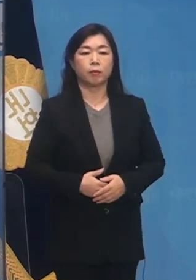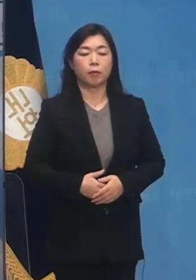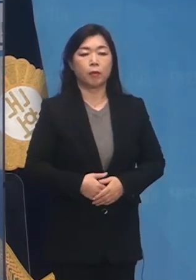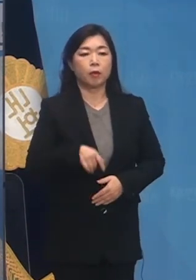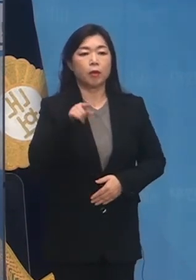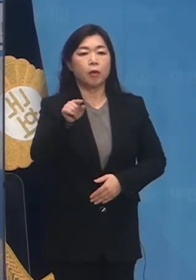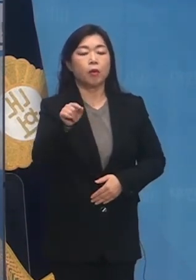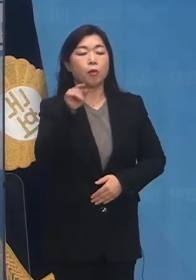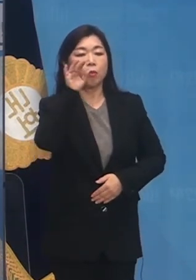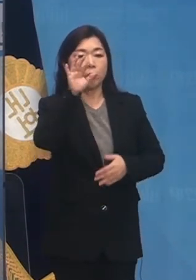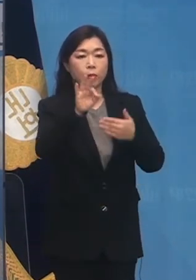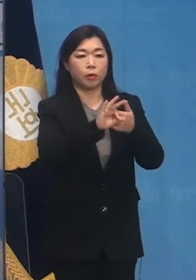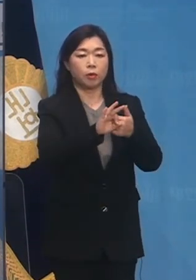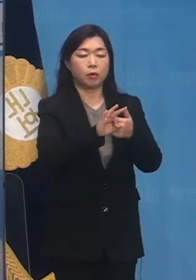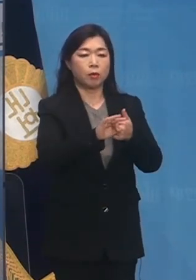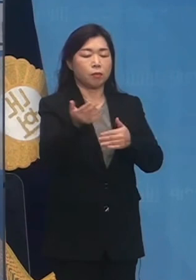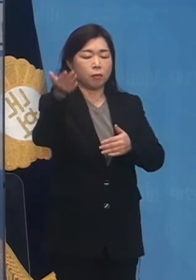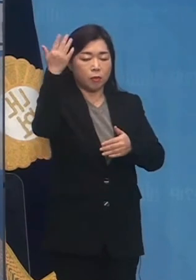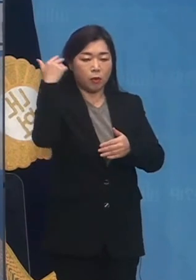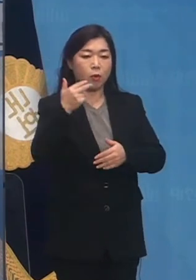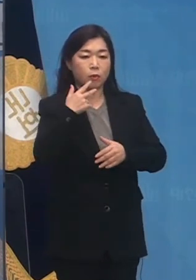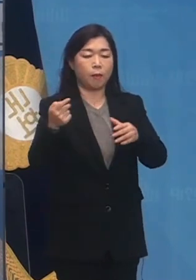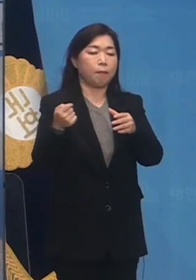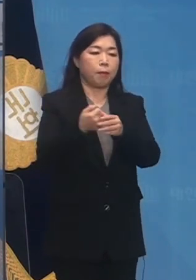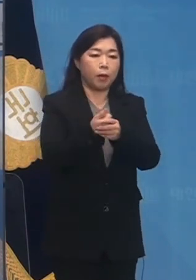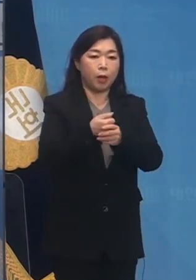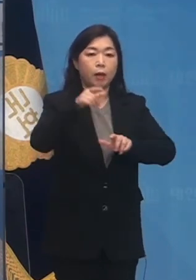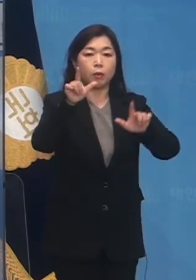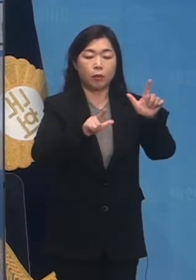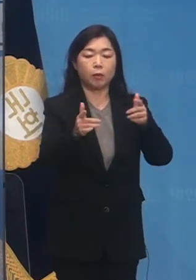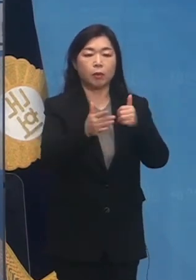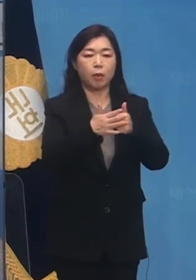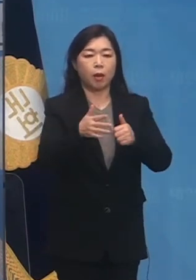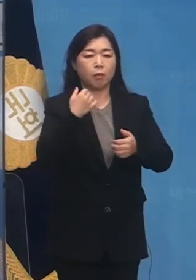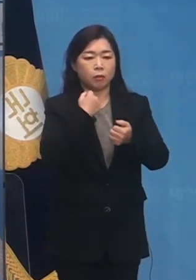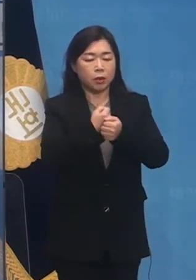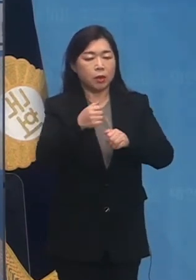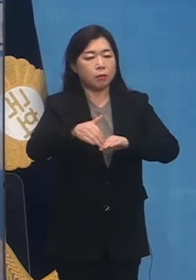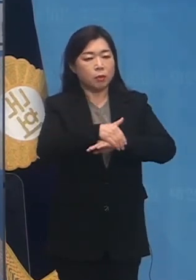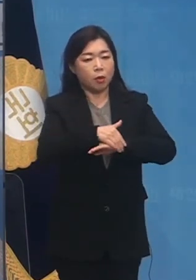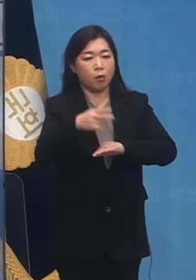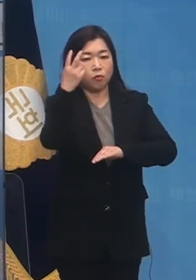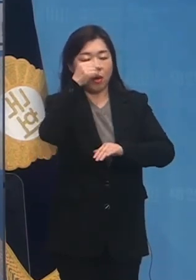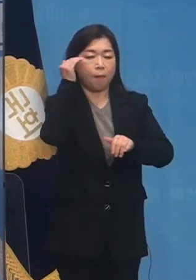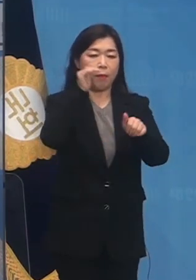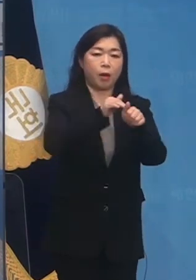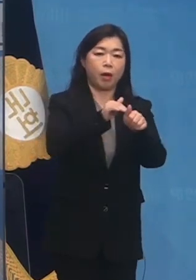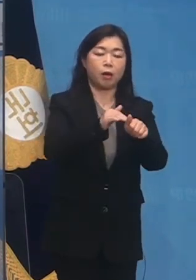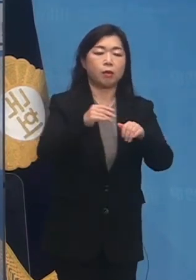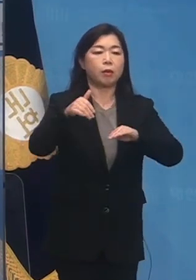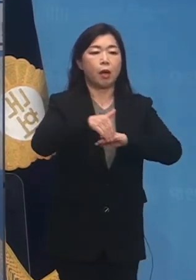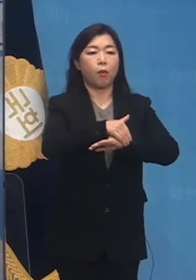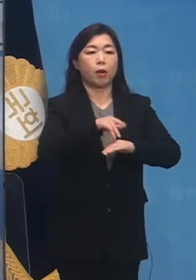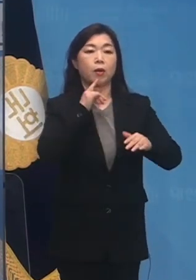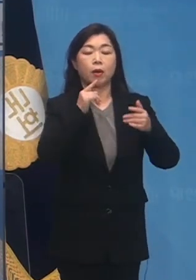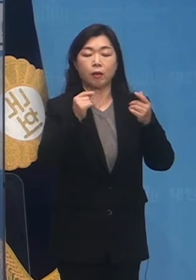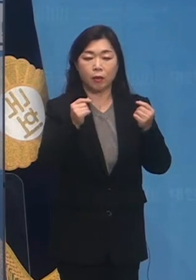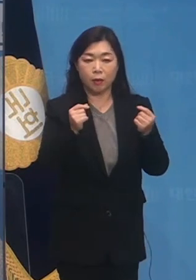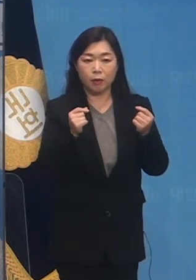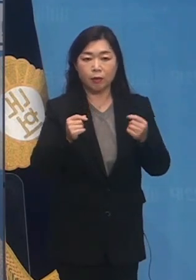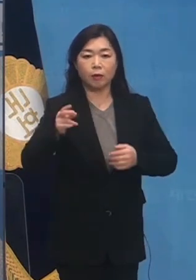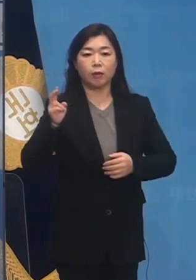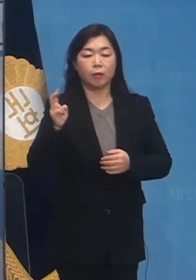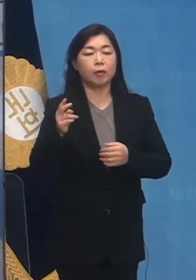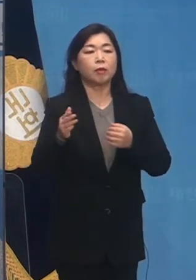이런 부분이 유례없이 이루어진 것이기 때문에 고의적으로 수사를 방해하려는 의도가 있는 것이